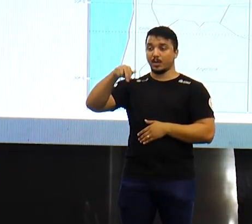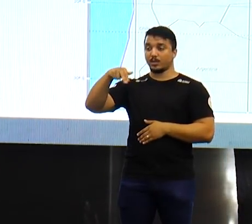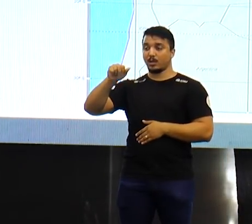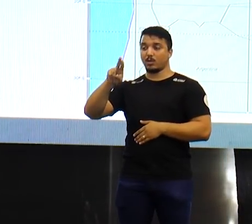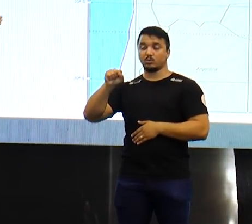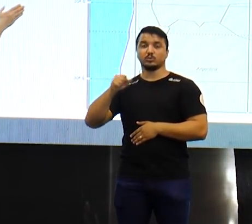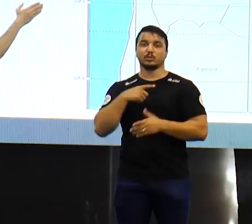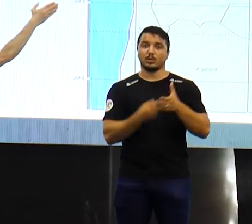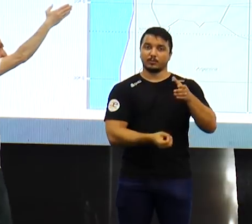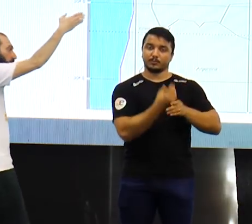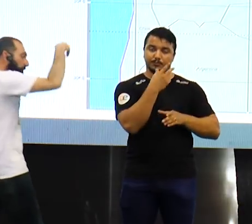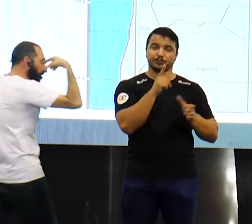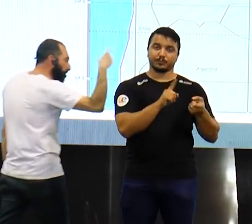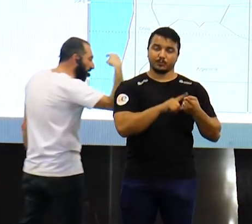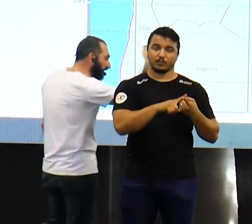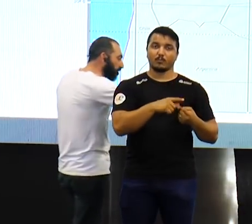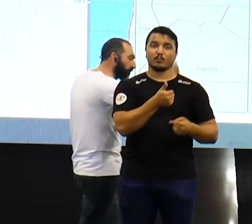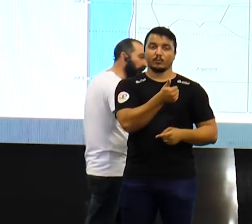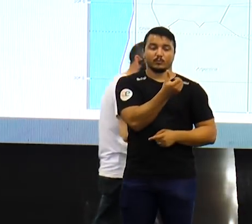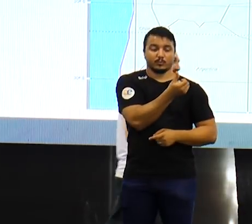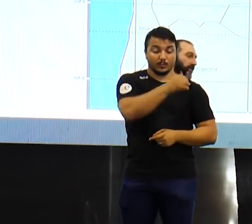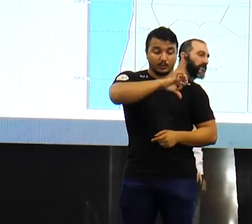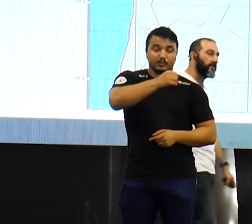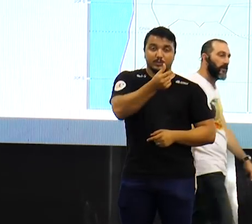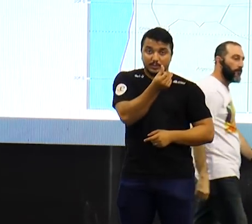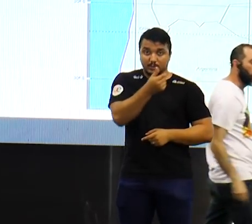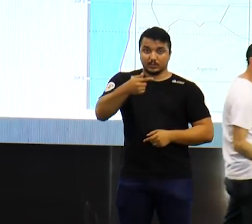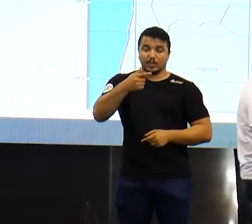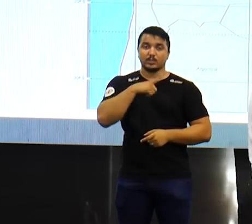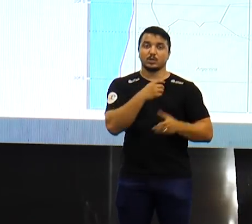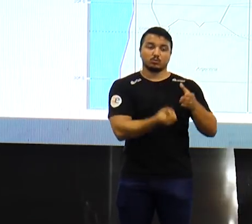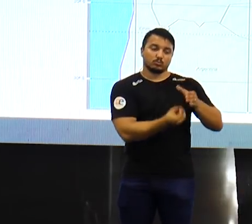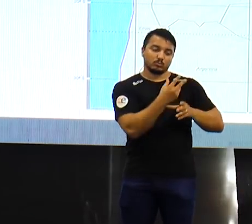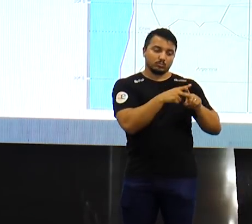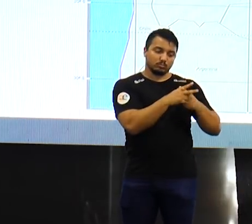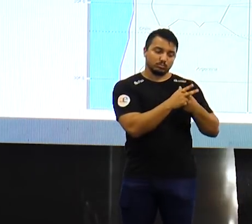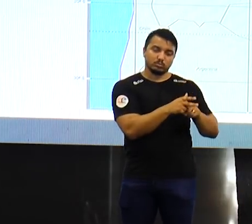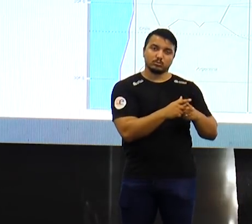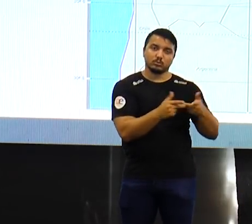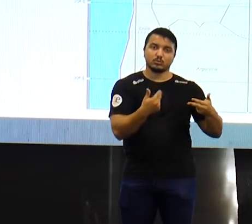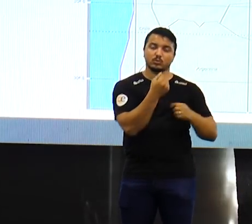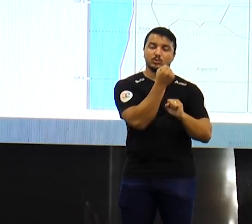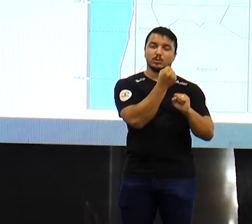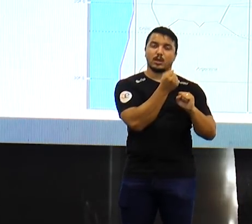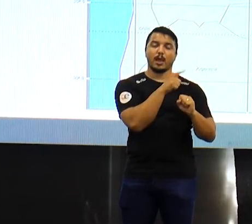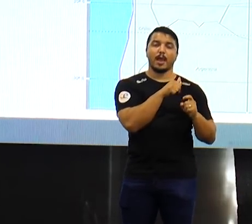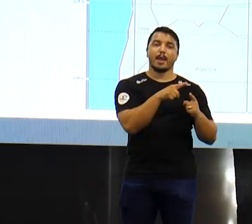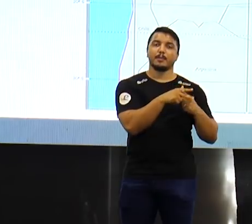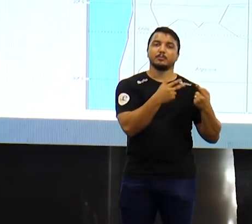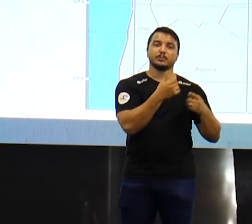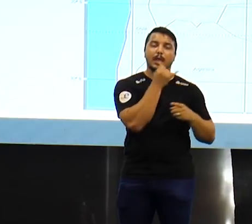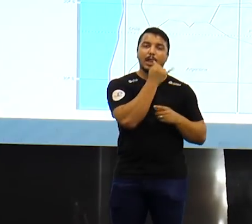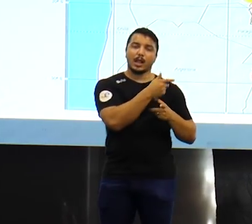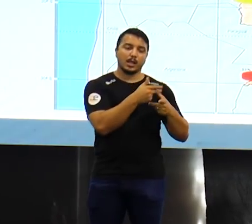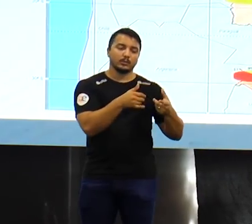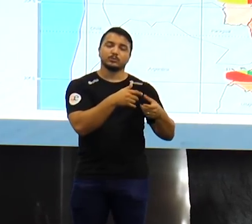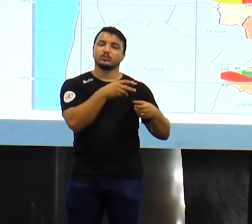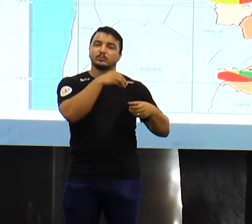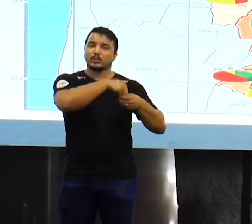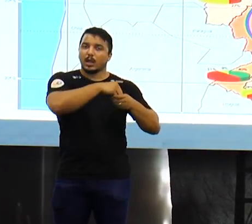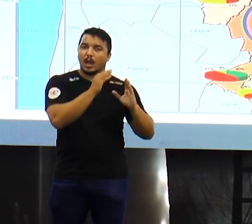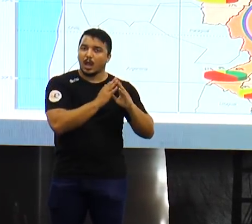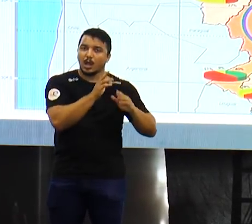pelo governo civil militar brasileiro, para exploração de quê, Fernandes? Montagem de produtos eletroeletrônicos. E nós temos pequenas